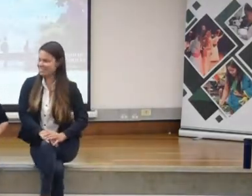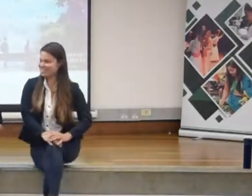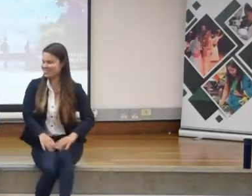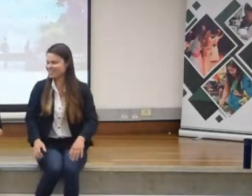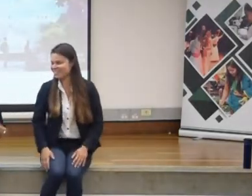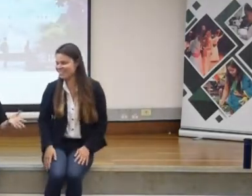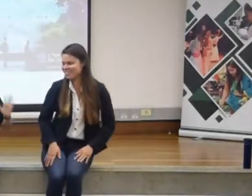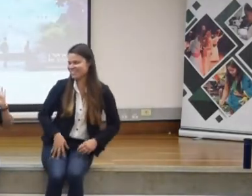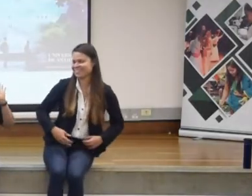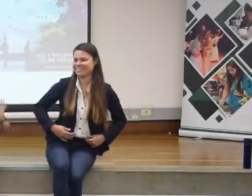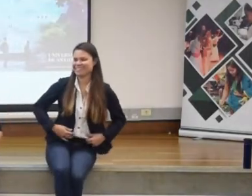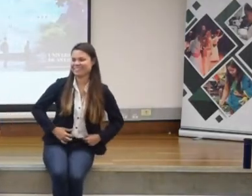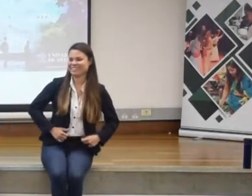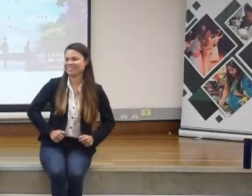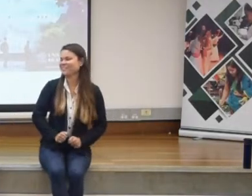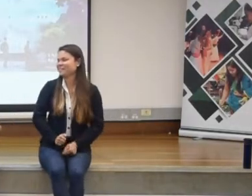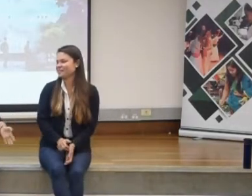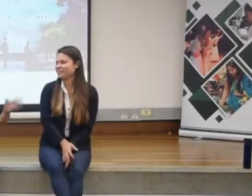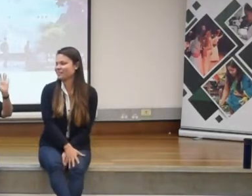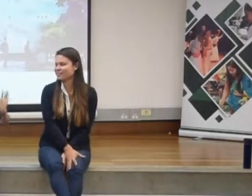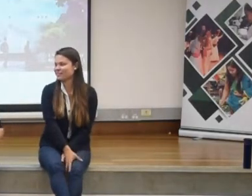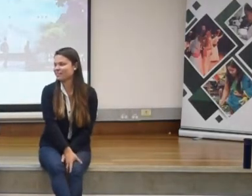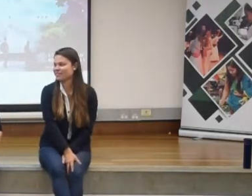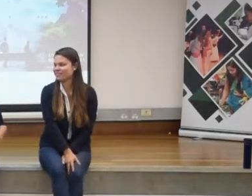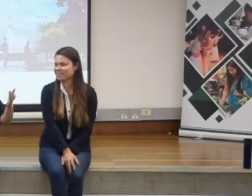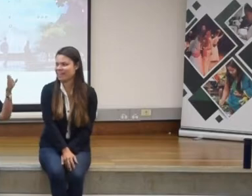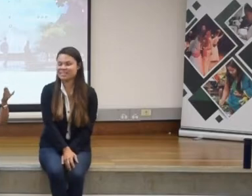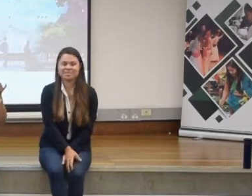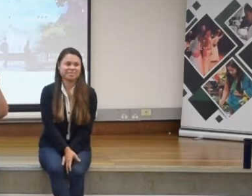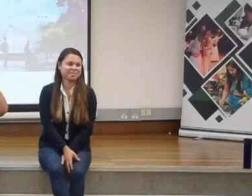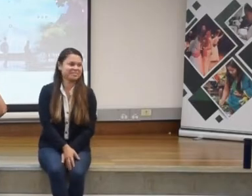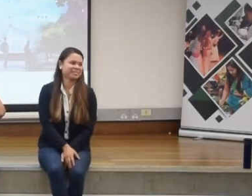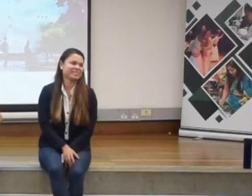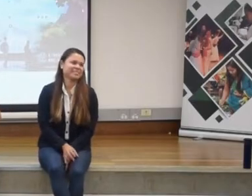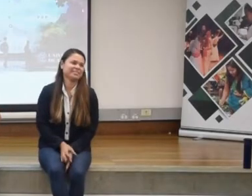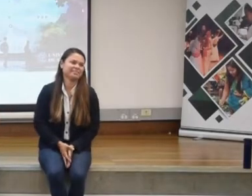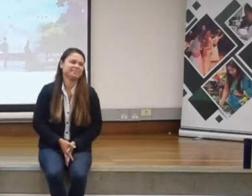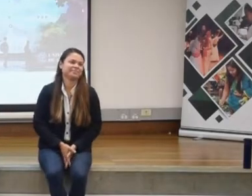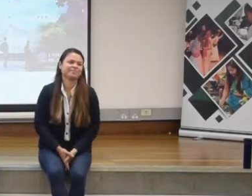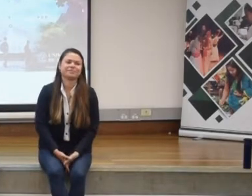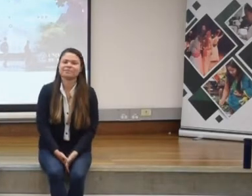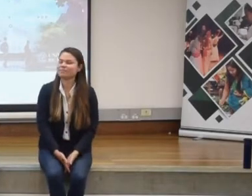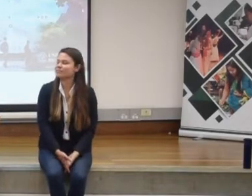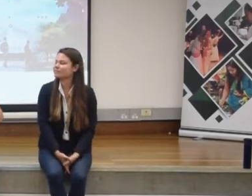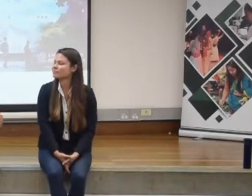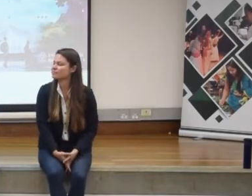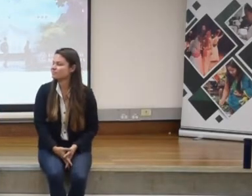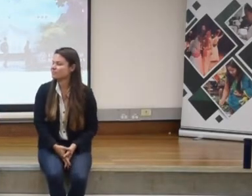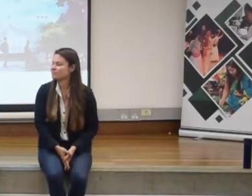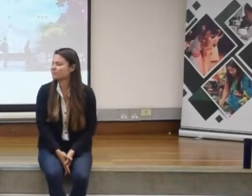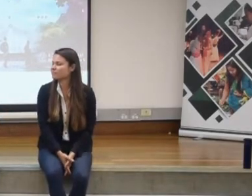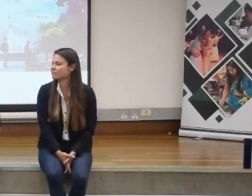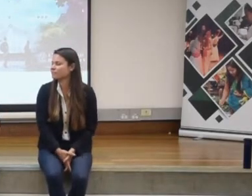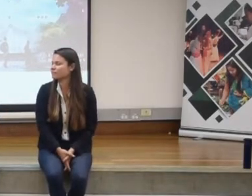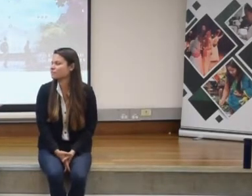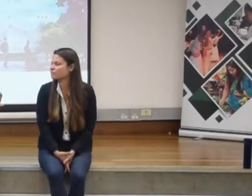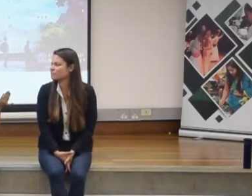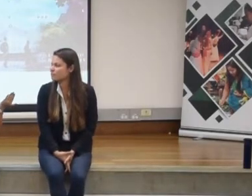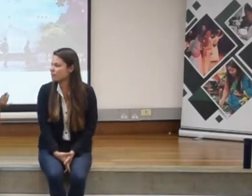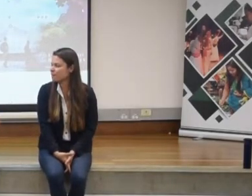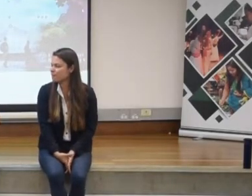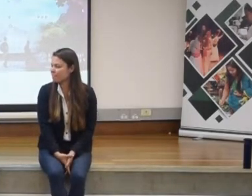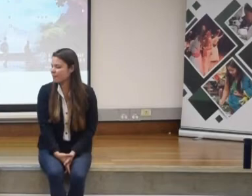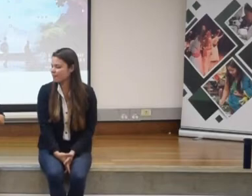Porque si les digo que tienen que hacer una tarea, no, pero quieren la primera vez, sí. Entonces, ¿quiénes quieren empezar?